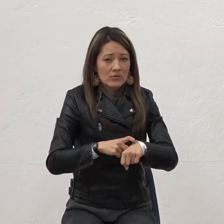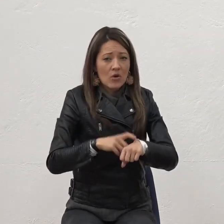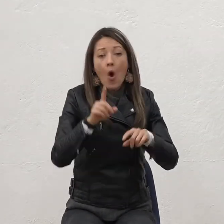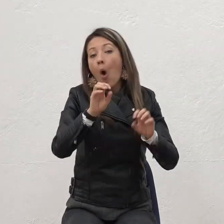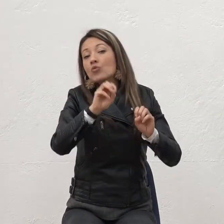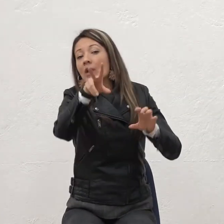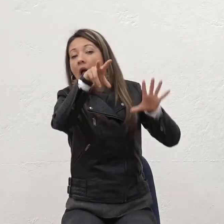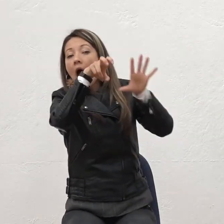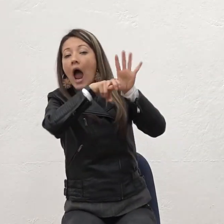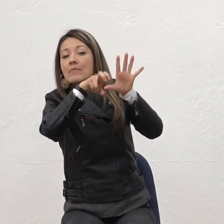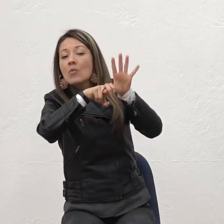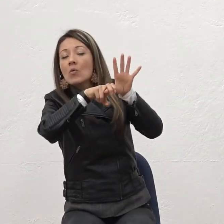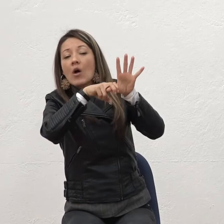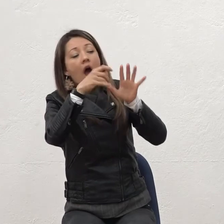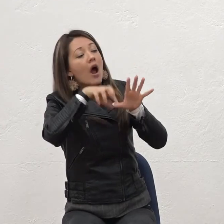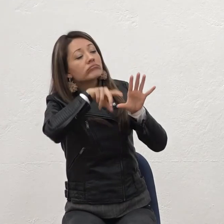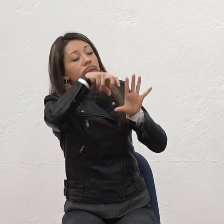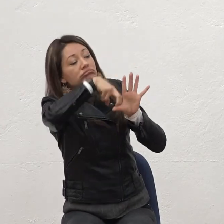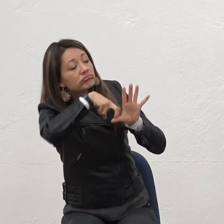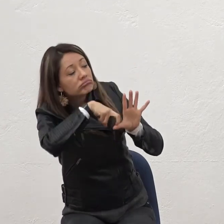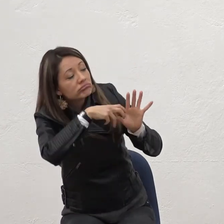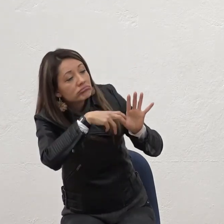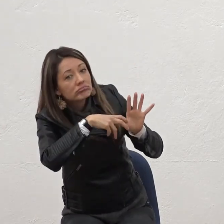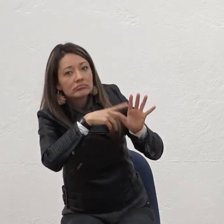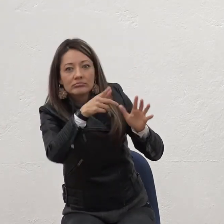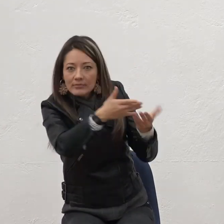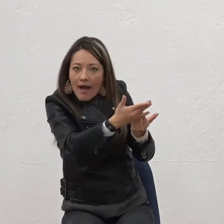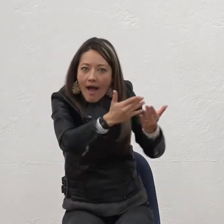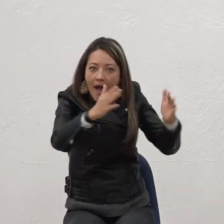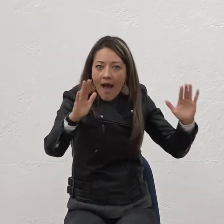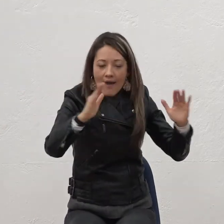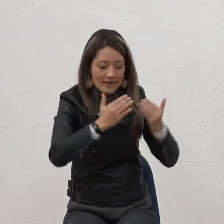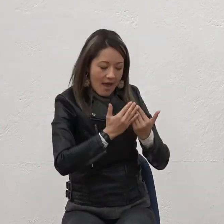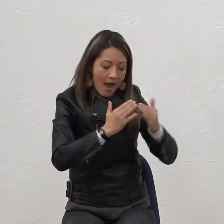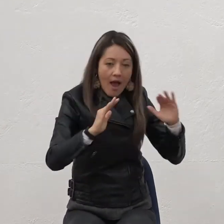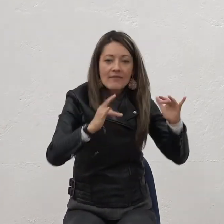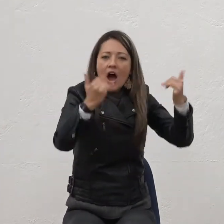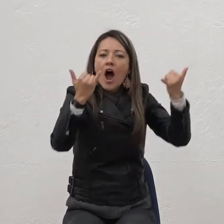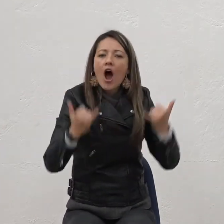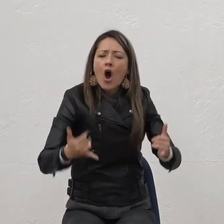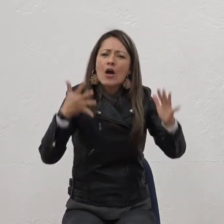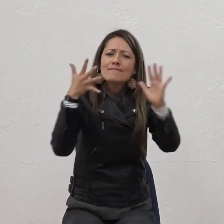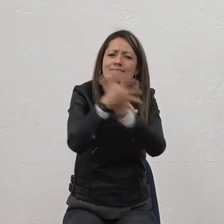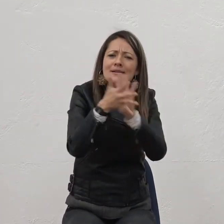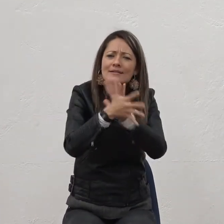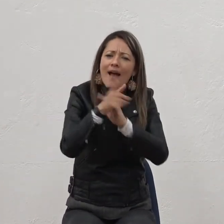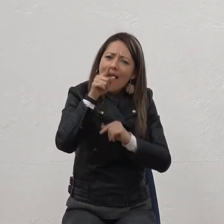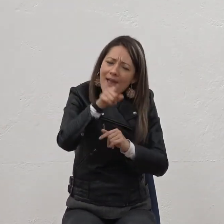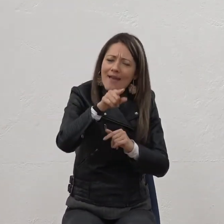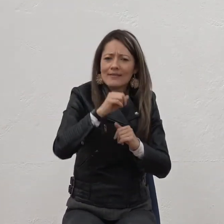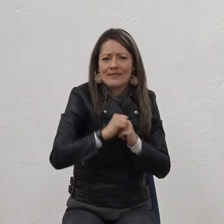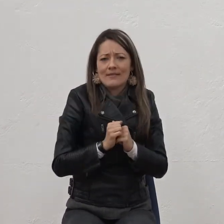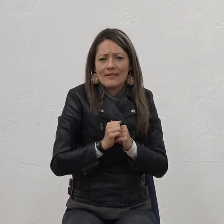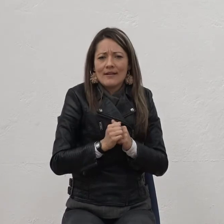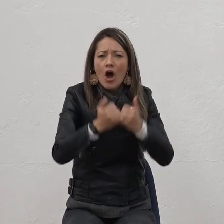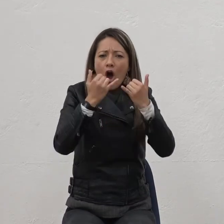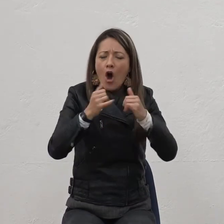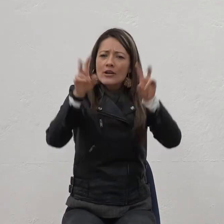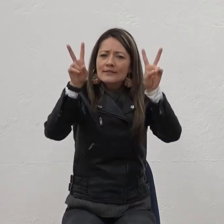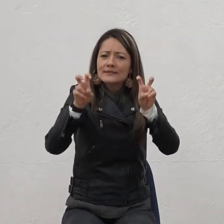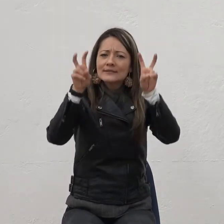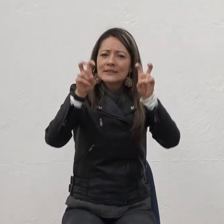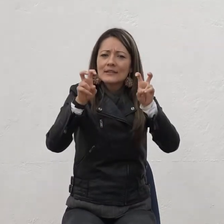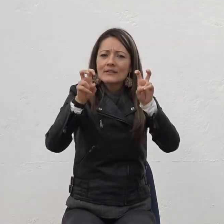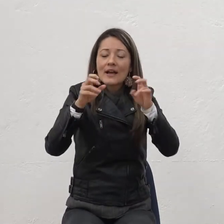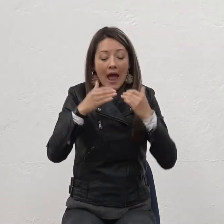árbol? ¿Le abrió la puerta? No se la va a abrir, ábrale la puerta. Hoy el mensaje es ese. Hoy el título del